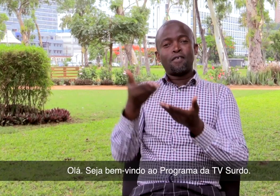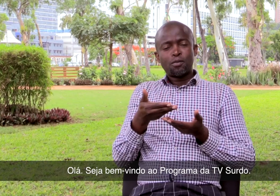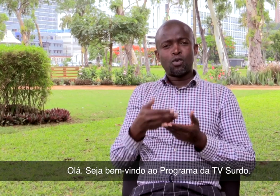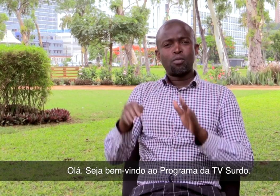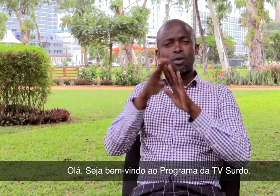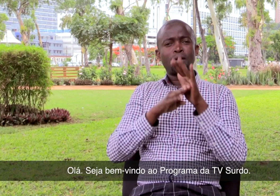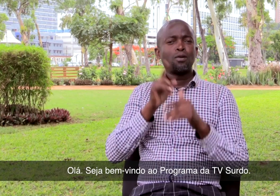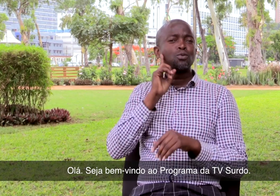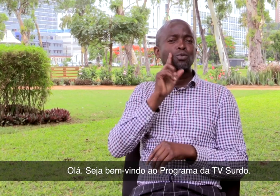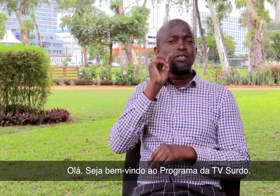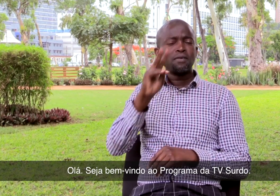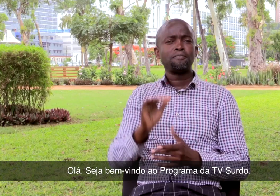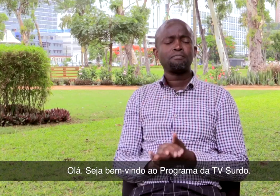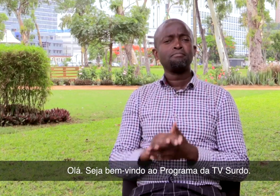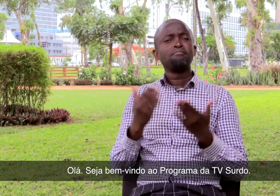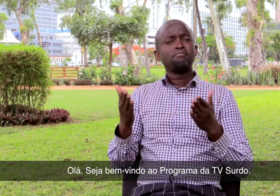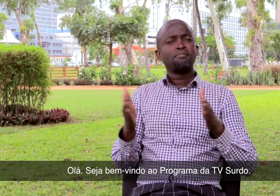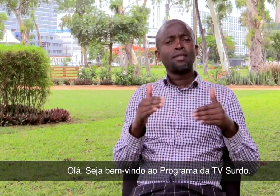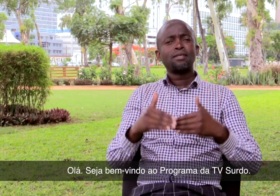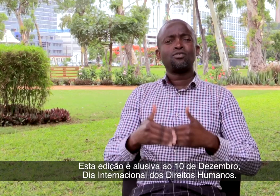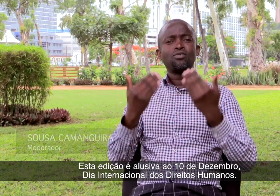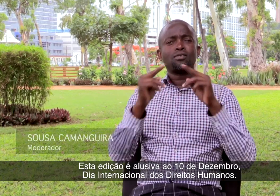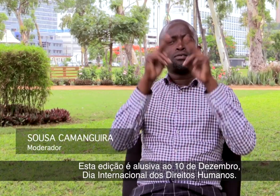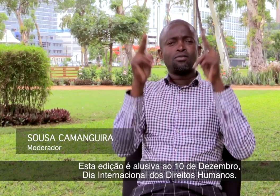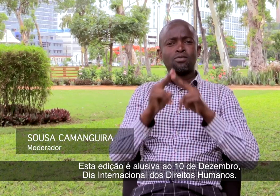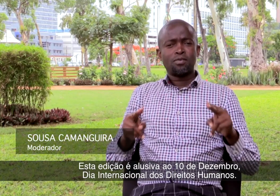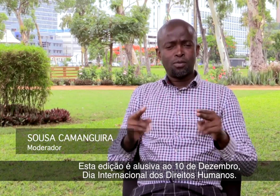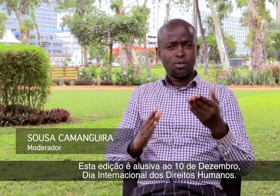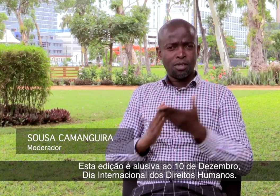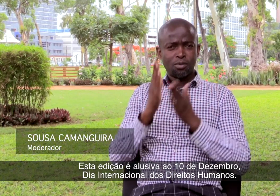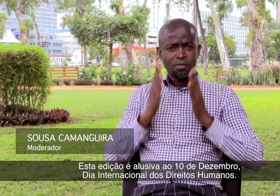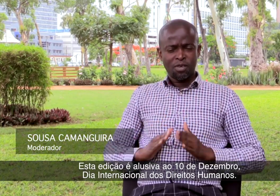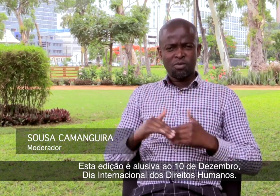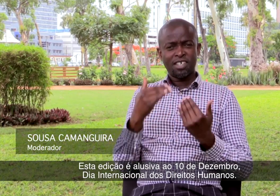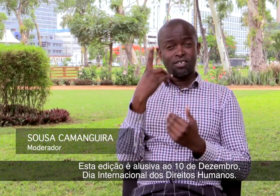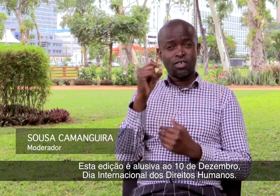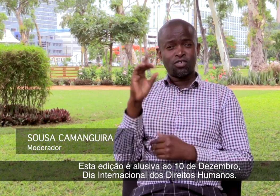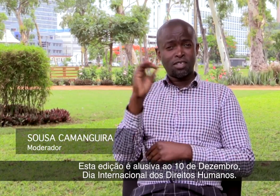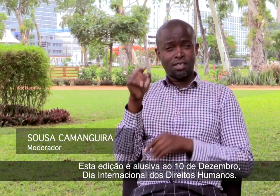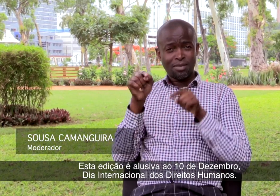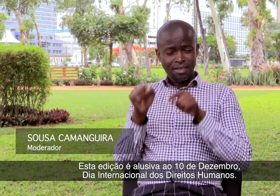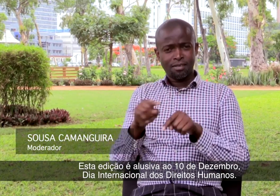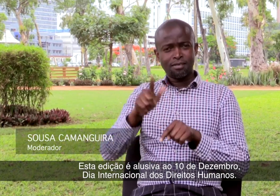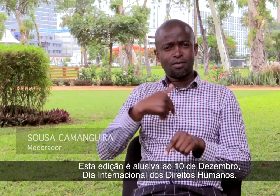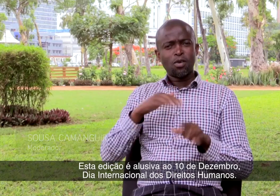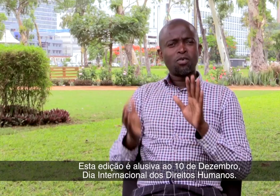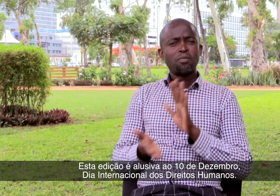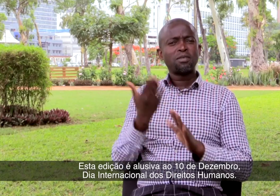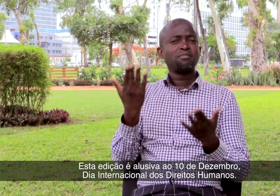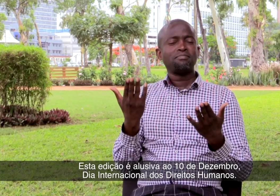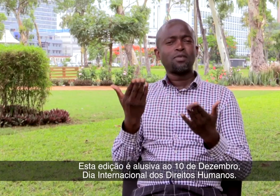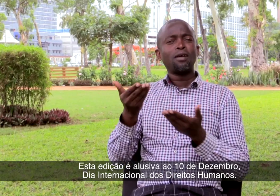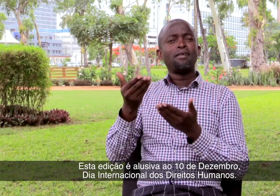Olá, sejam bem-vindos ao programa da TV Surdo. Nesta semana vamos falar do dia 10 de dezembro, que é o Dia